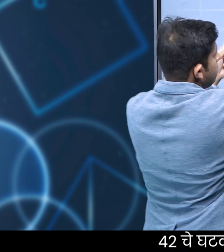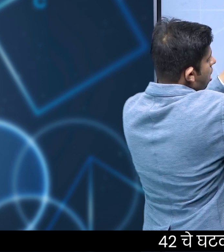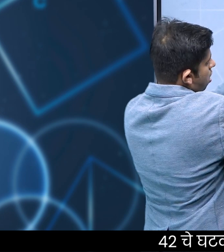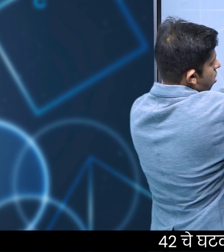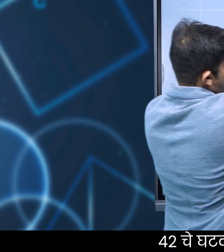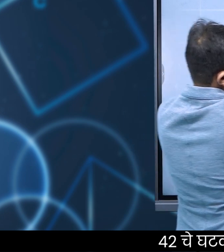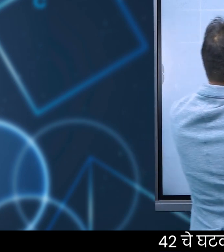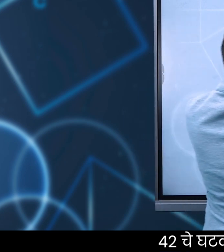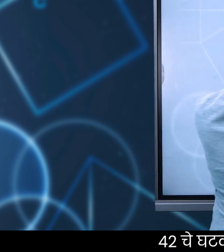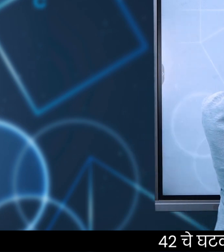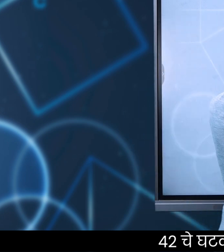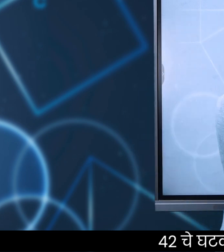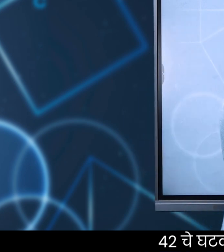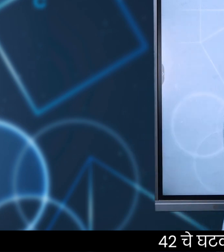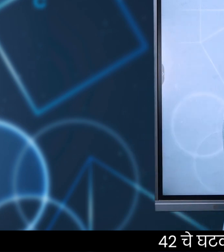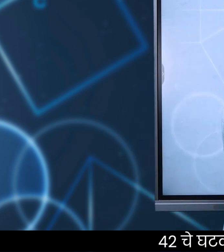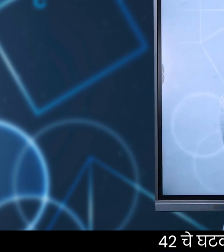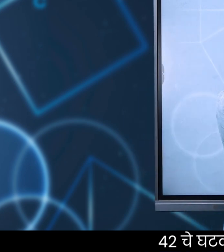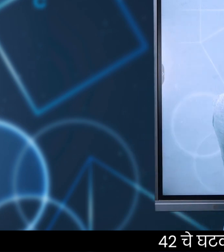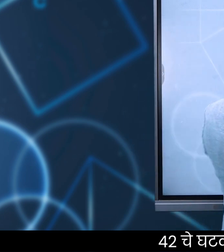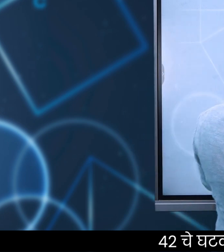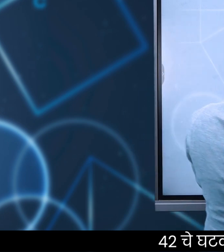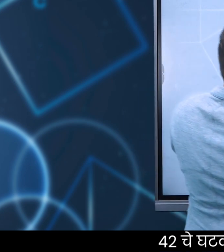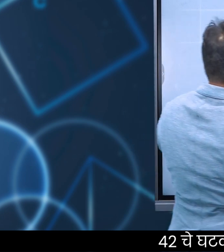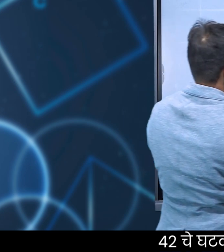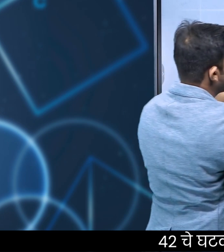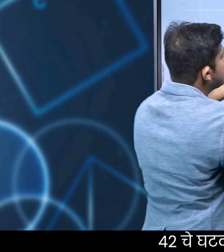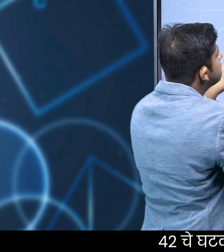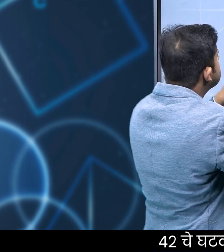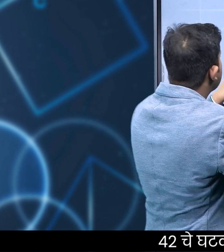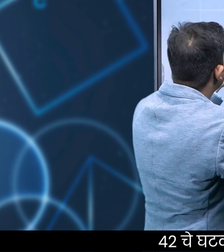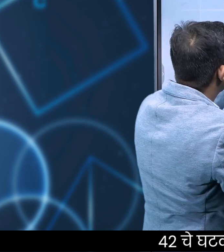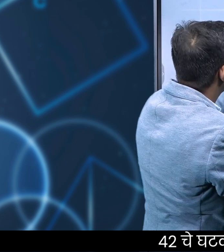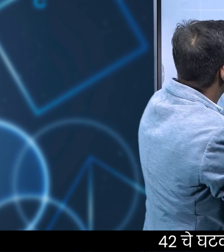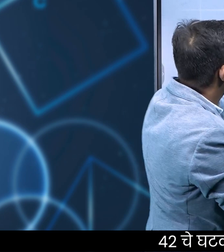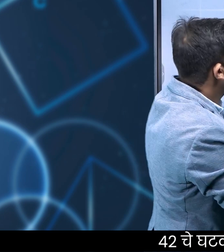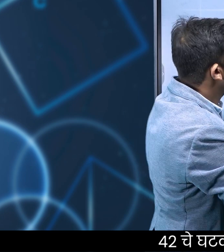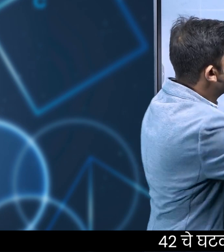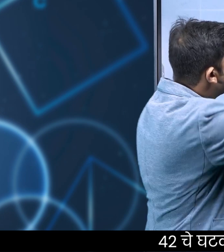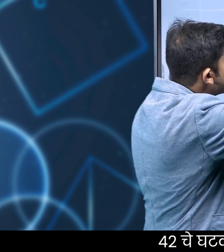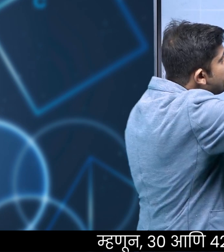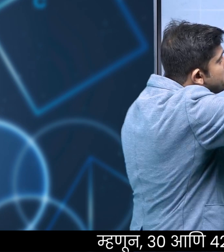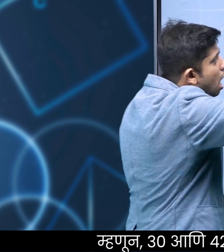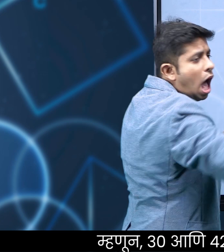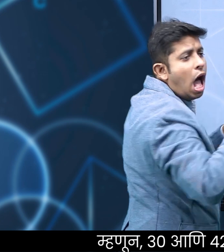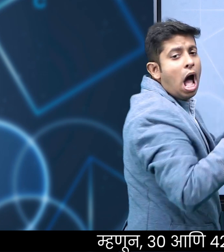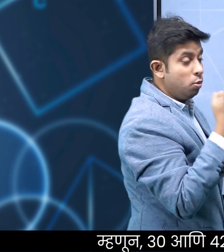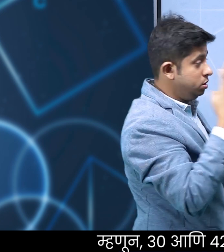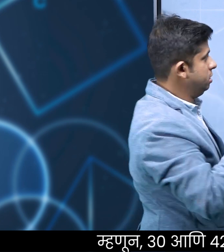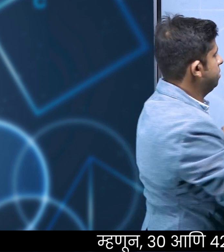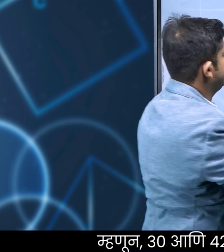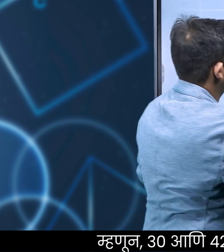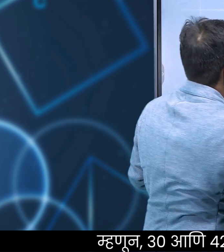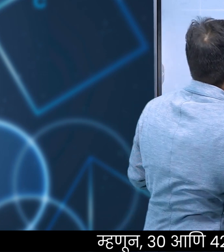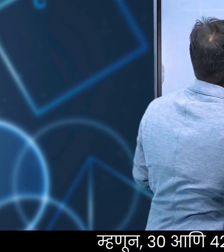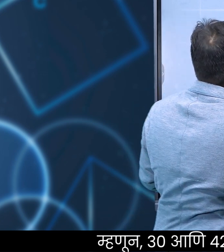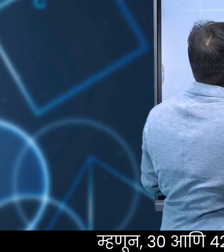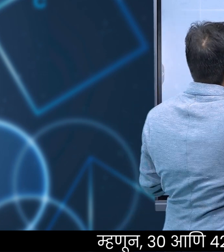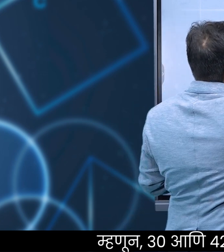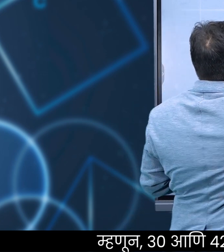42 चे घटक आहेत 1, 2, 3, 6, 7, 14, 21, 42. म्हणून 30 आणि 42 चे